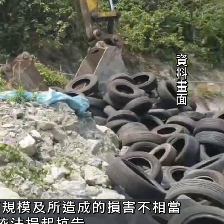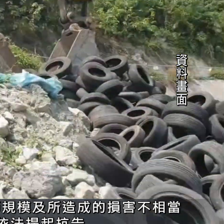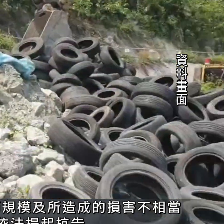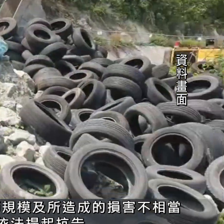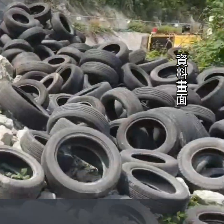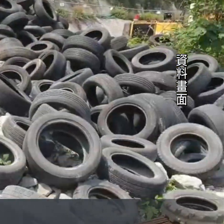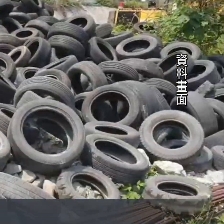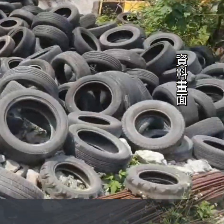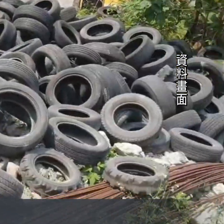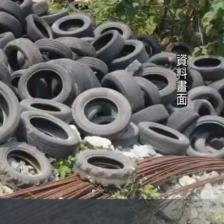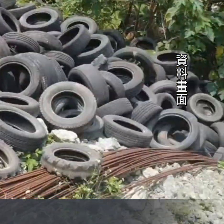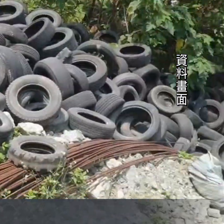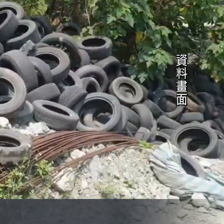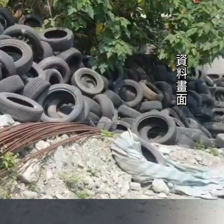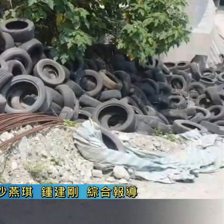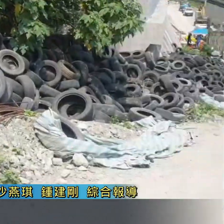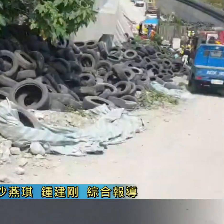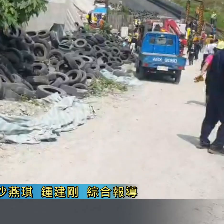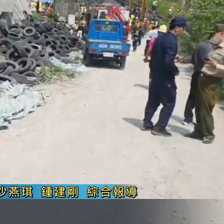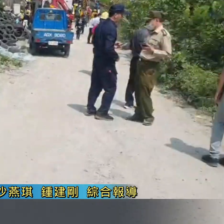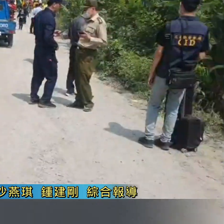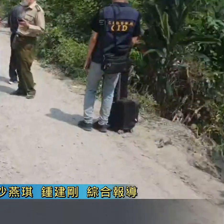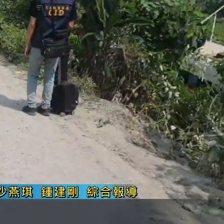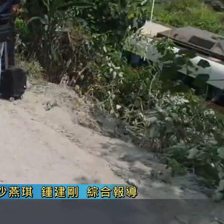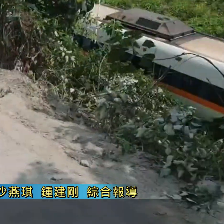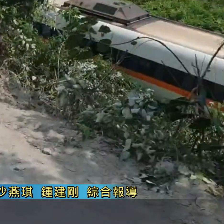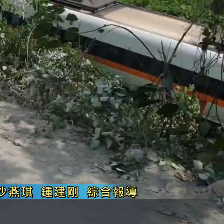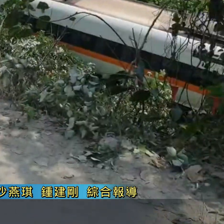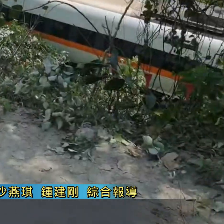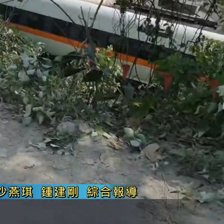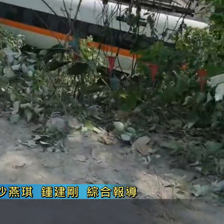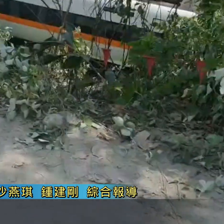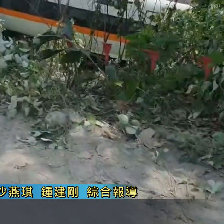告。记者林心怡、谢振林、沙燕琪、钟建刚综合报道。